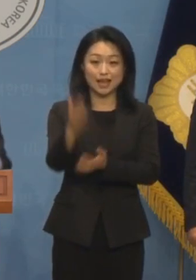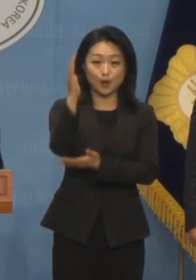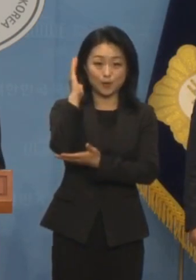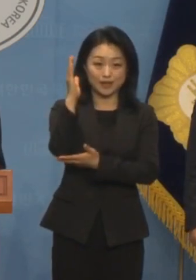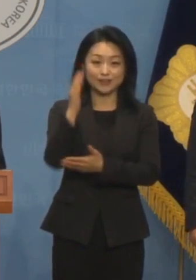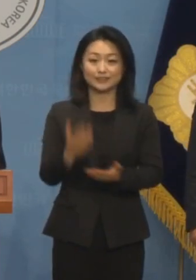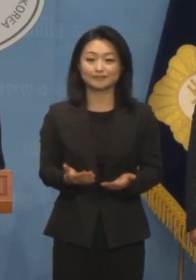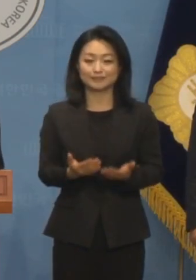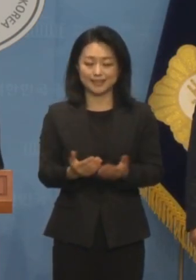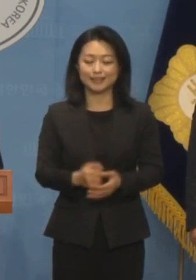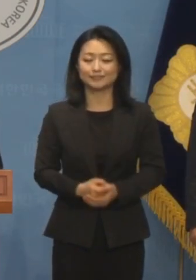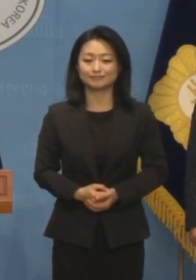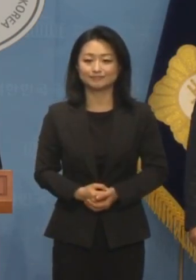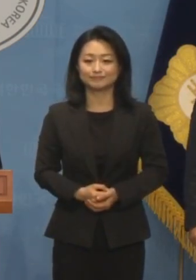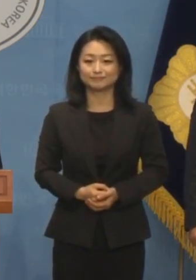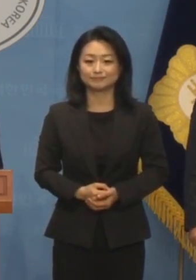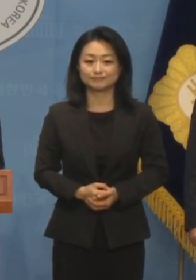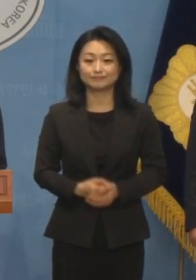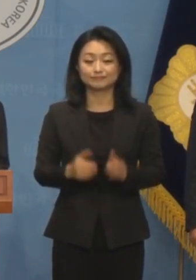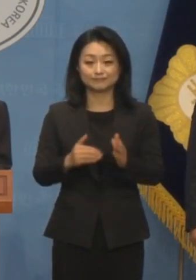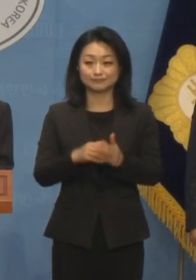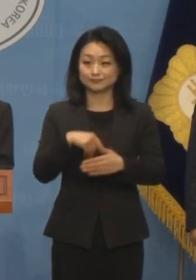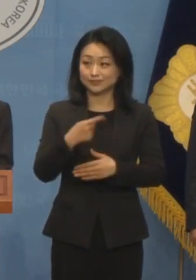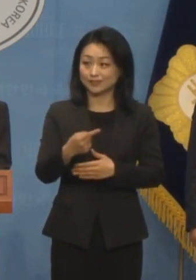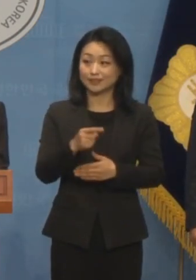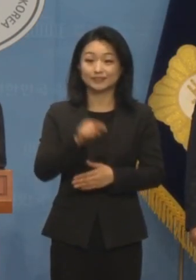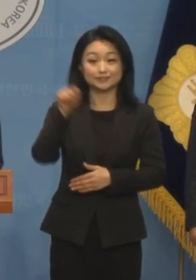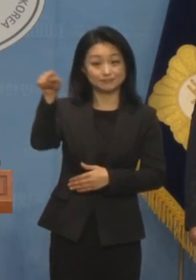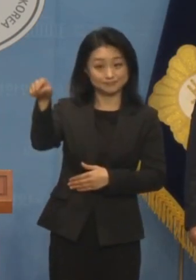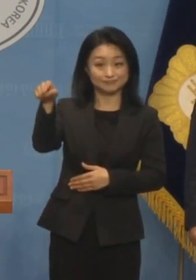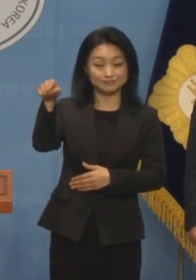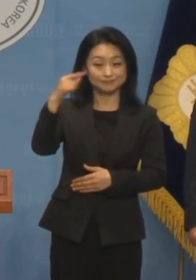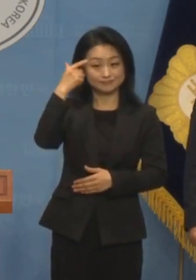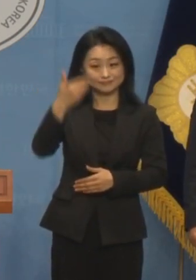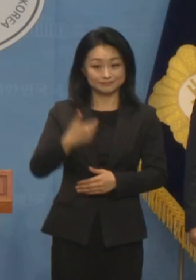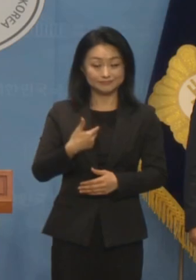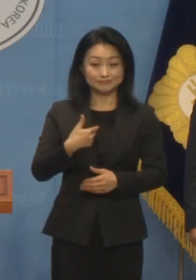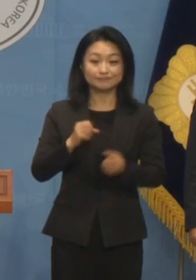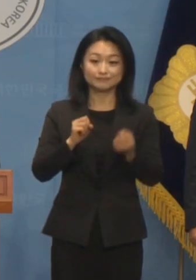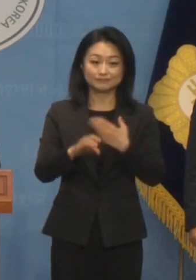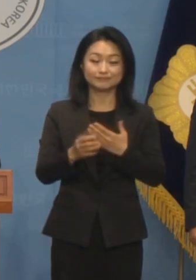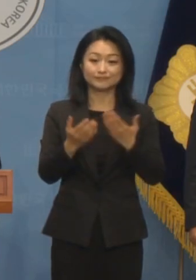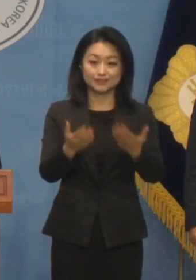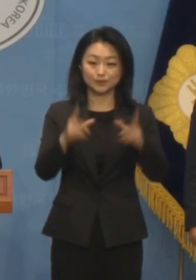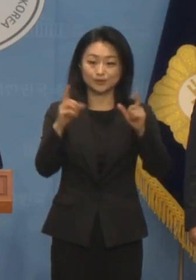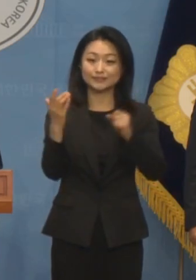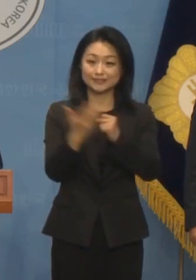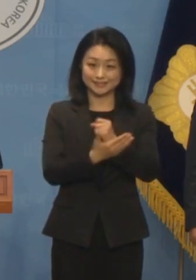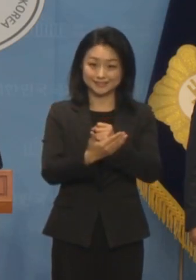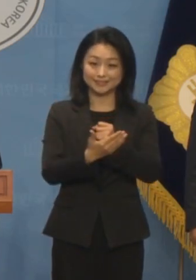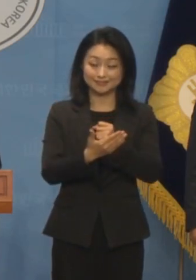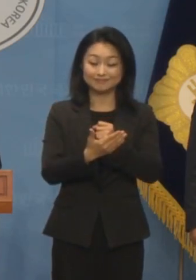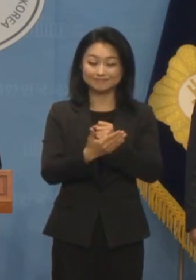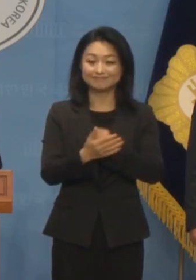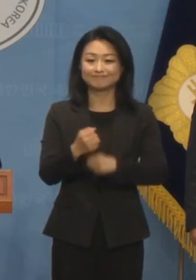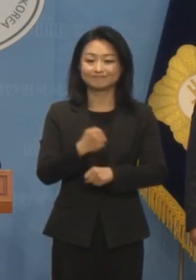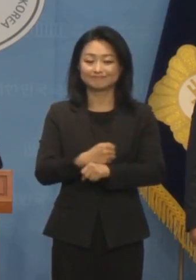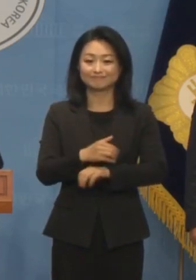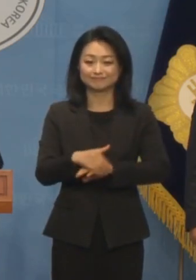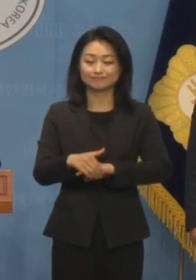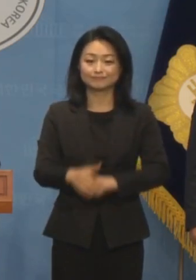낭독하겠습니다. 기자회견을 마친 후에는 회견장 앞으로 이동해서 백브리핑 및 단체 사진 촬영을 진행하도록